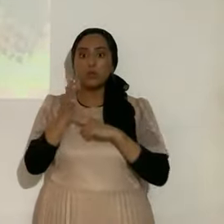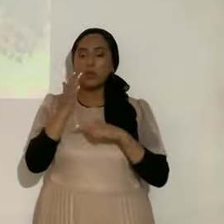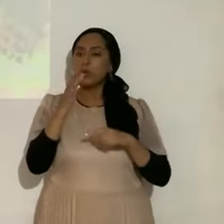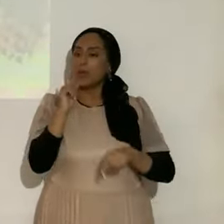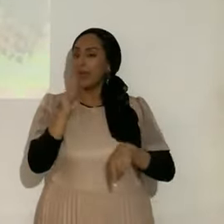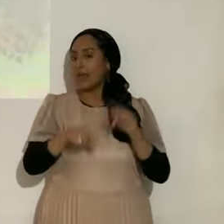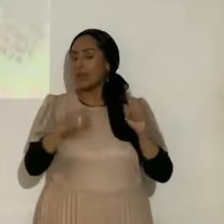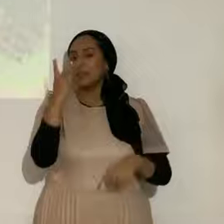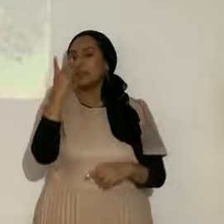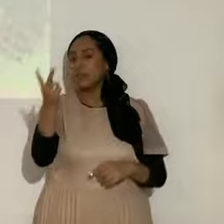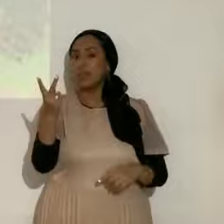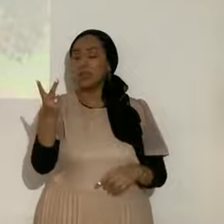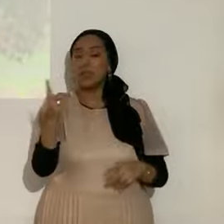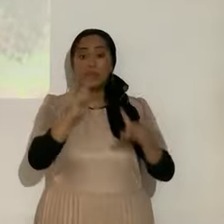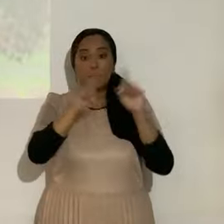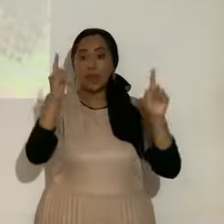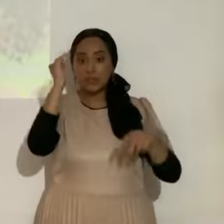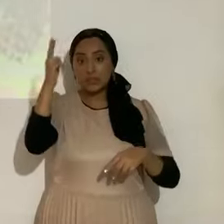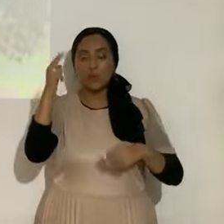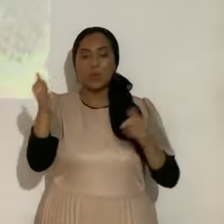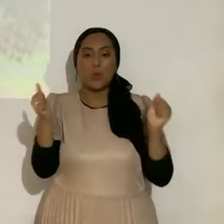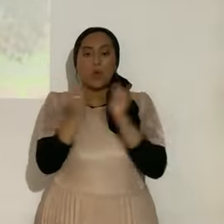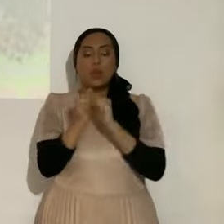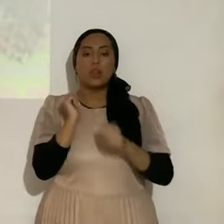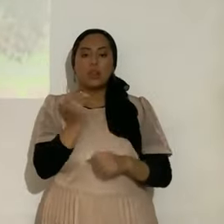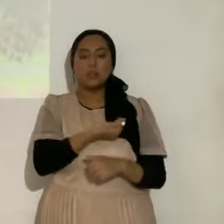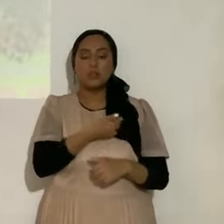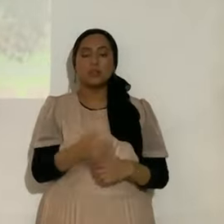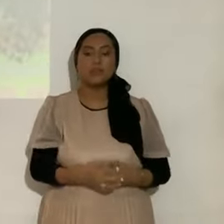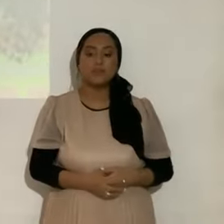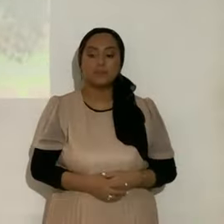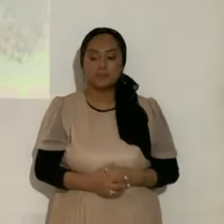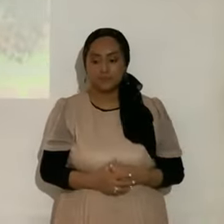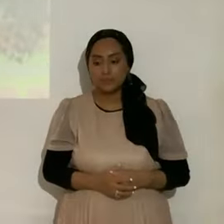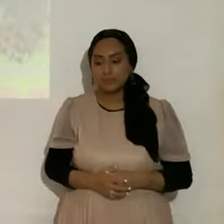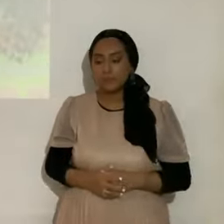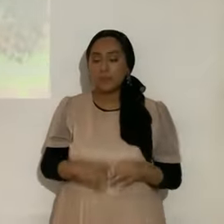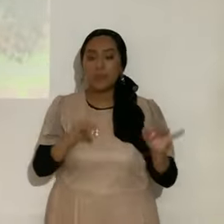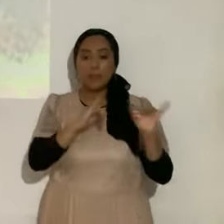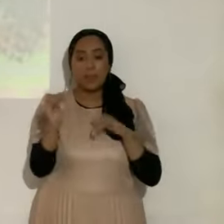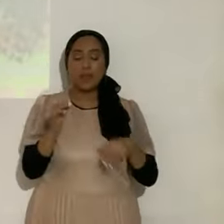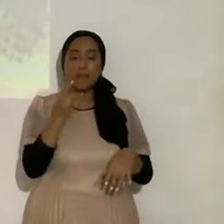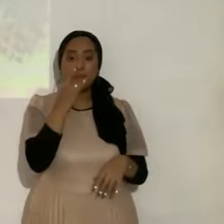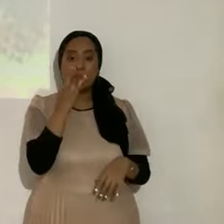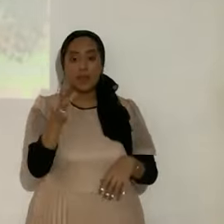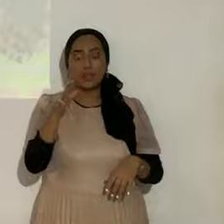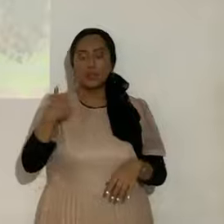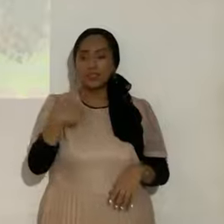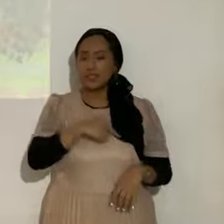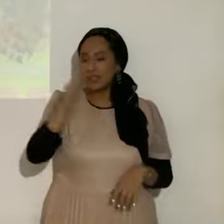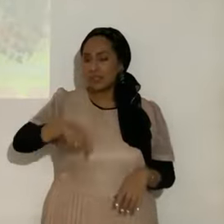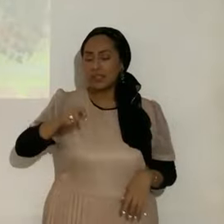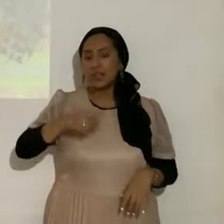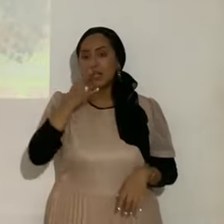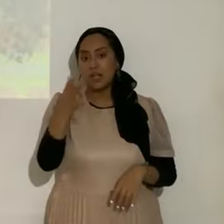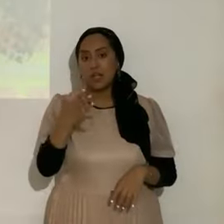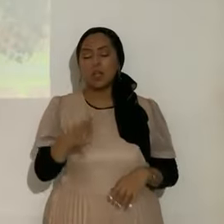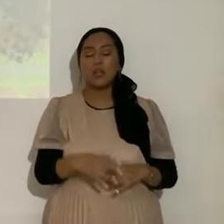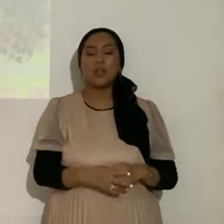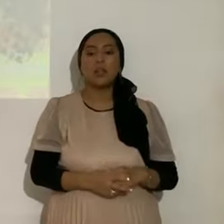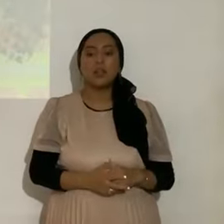veas. Él está con nosotros. Entonces, así como la luz es indispensable, como el caso del